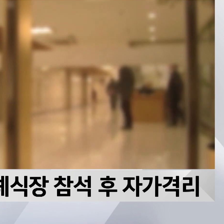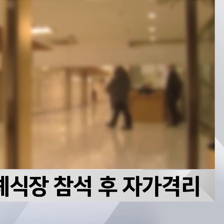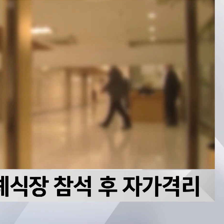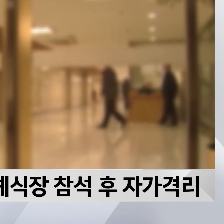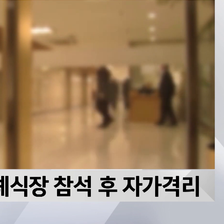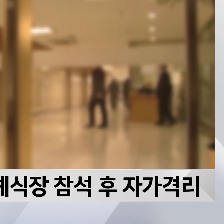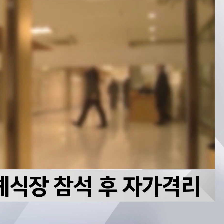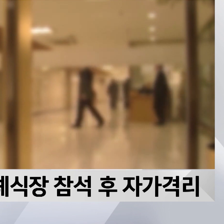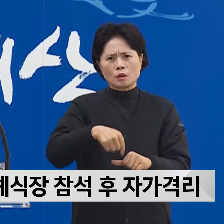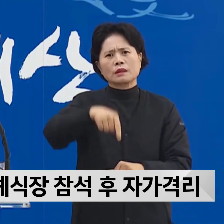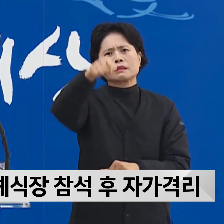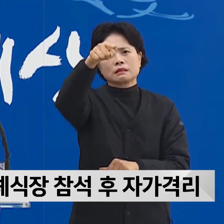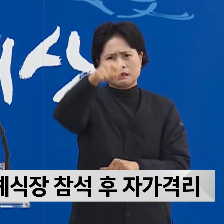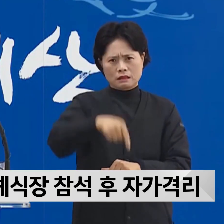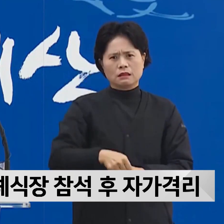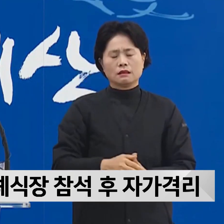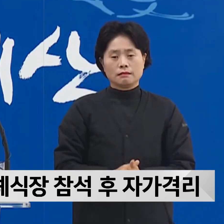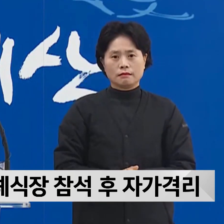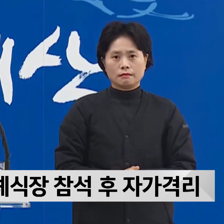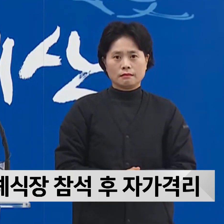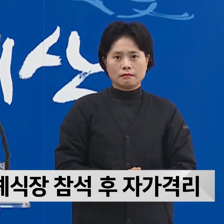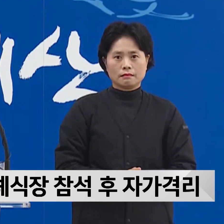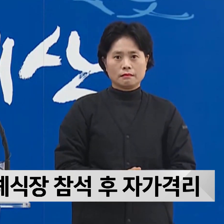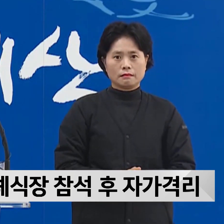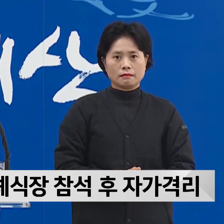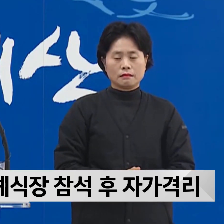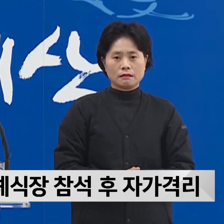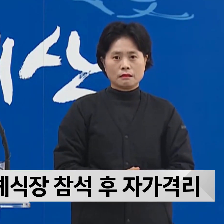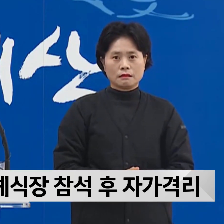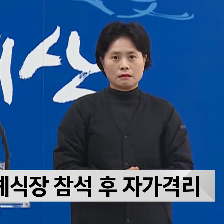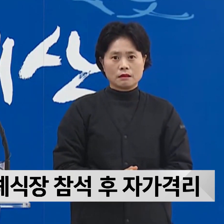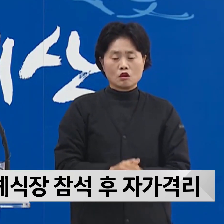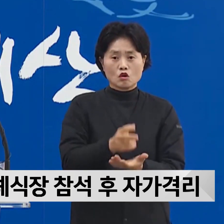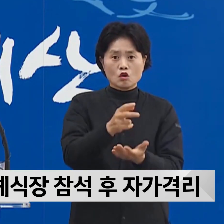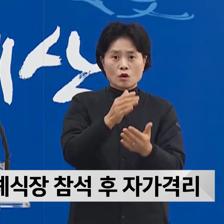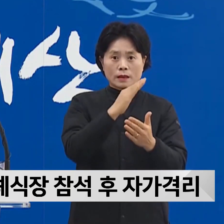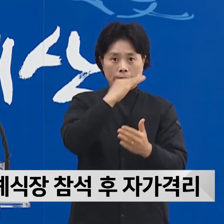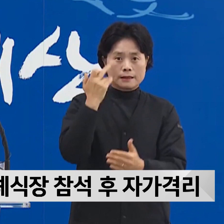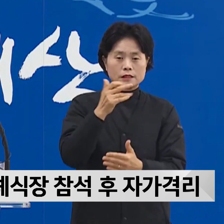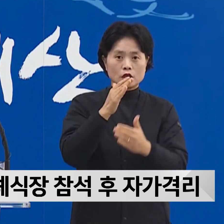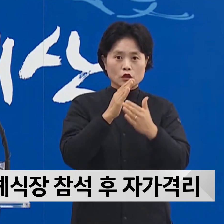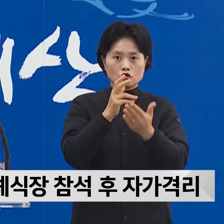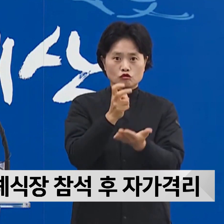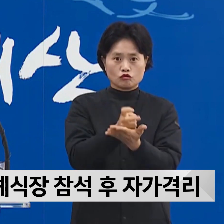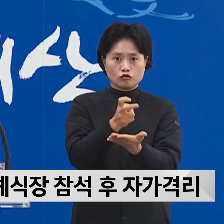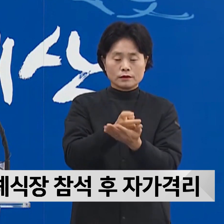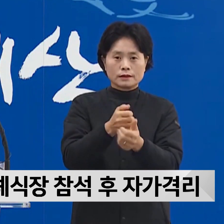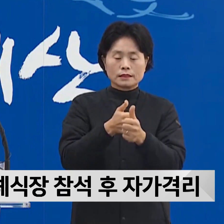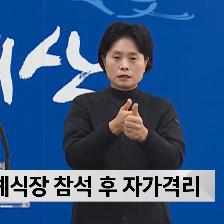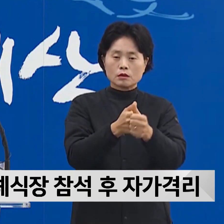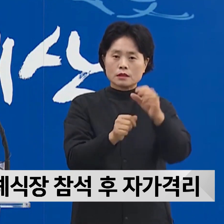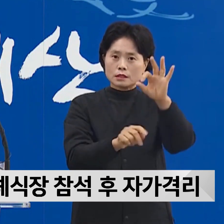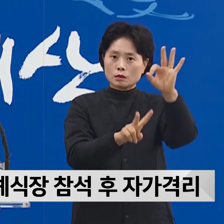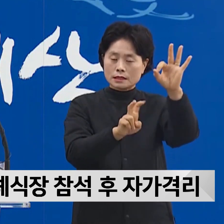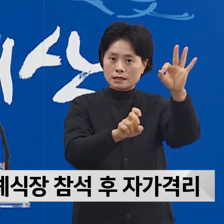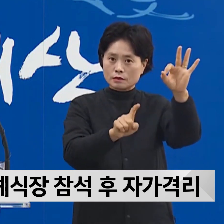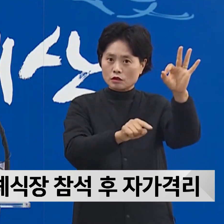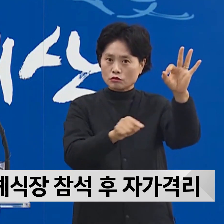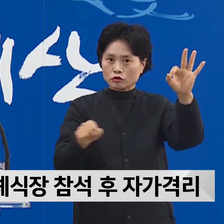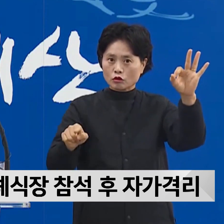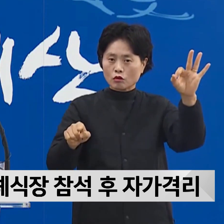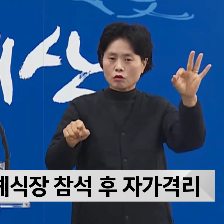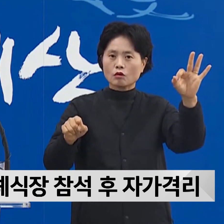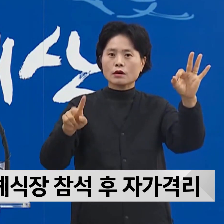참석을 해서 우리 자체 직원 관리 규정에 따라 10월 21일부터 10월